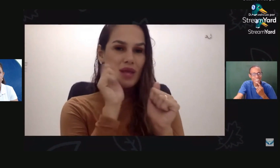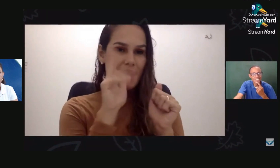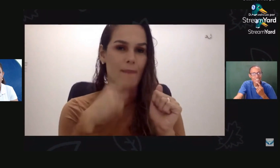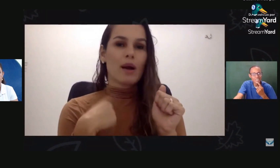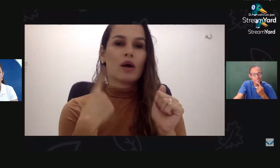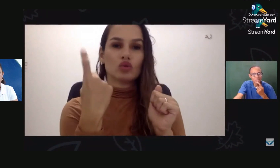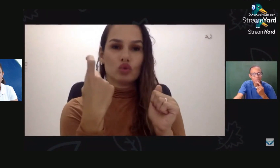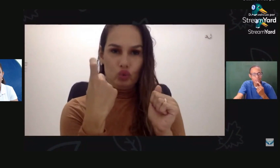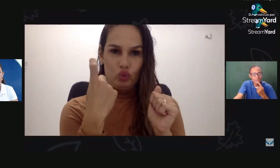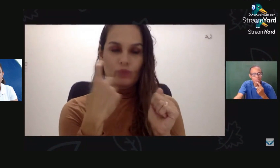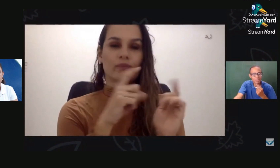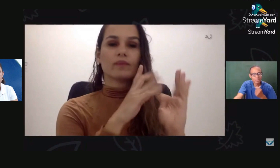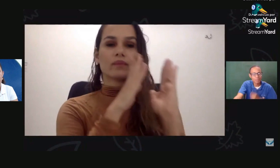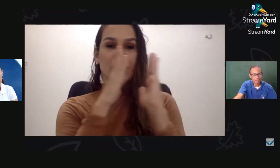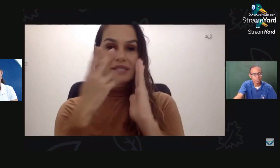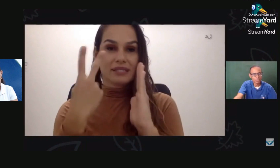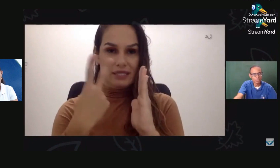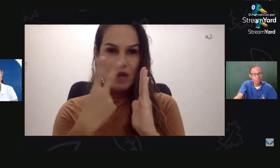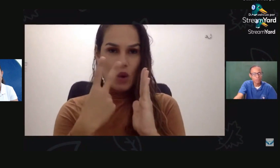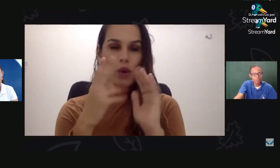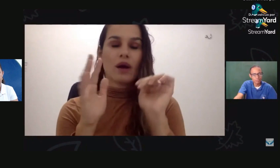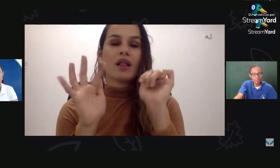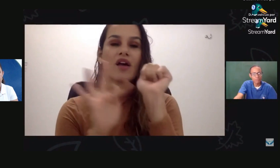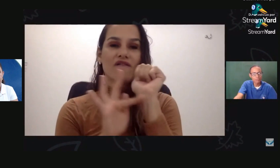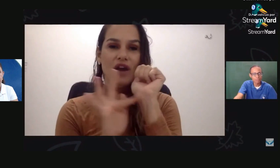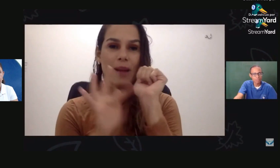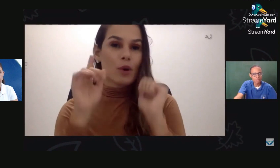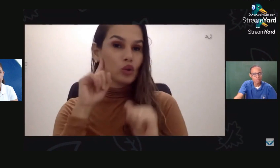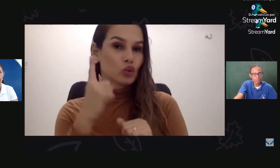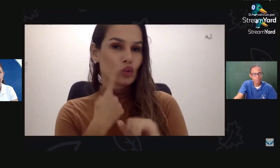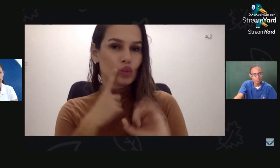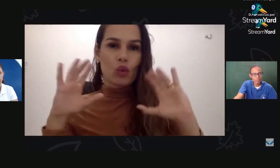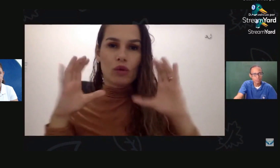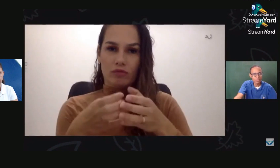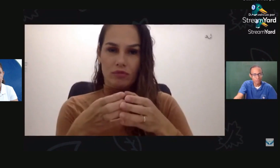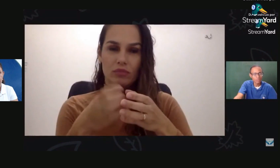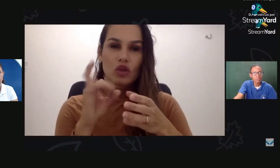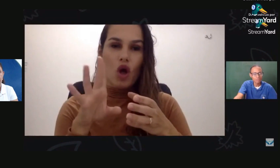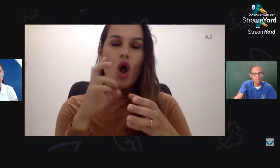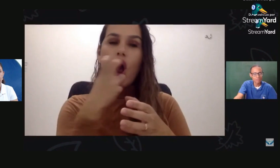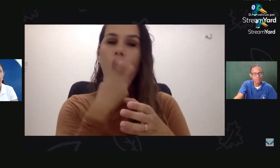eu então, né, eu era a única até esse período.